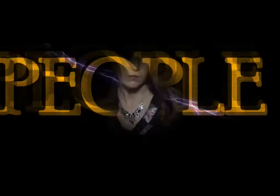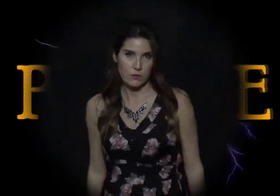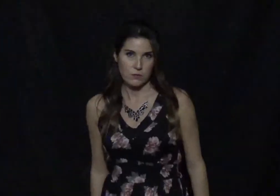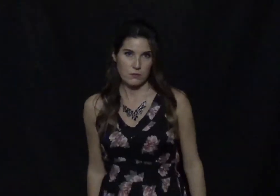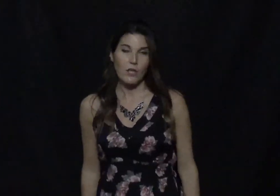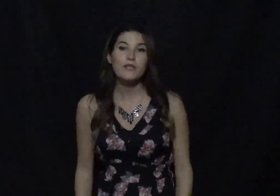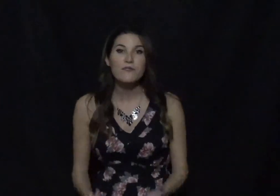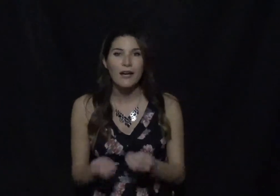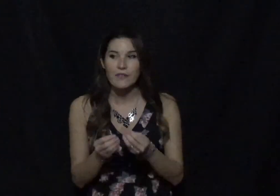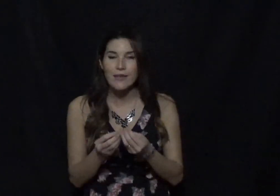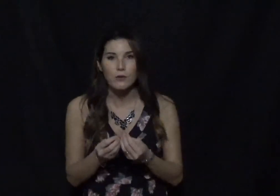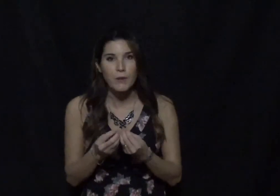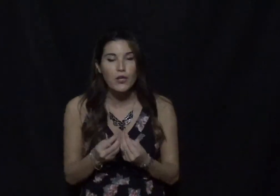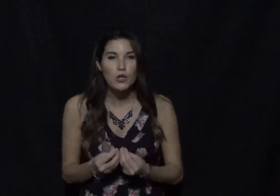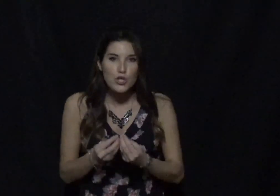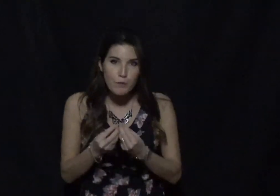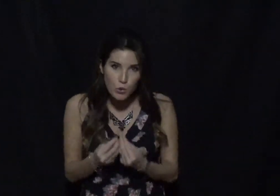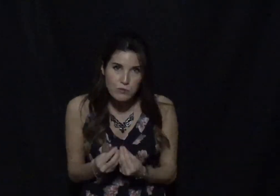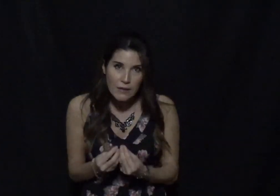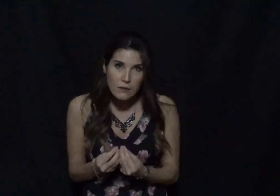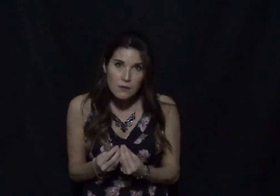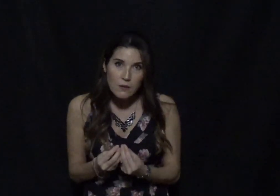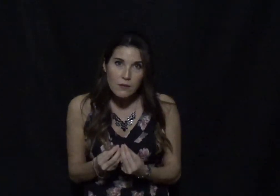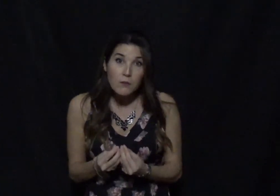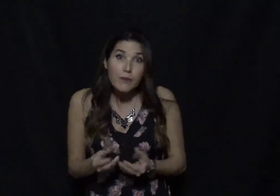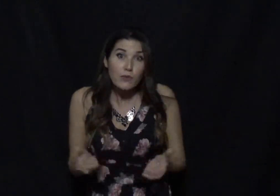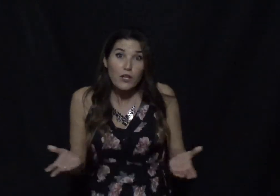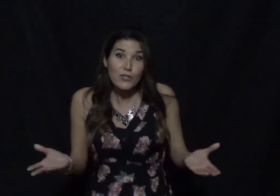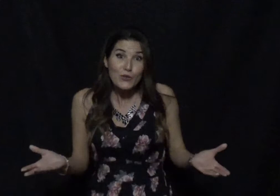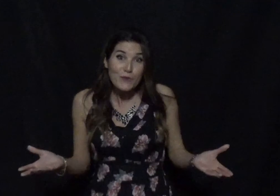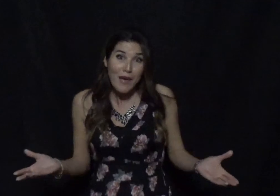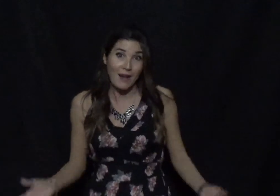Ma come si fa a inventare una parola così brutta per una cosa così bella?